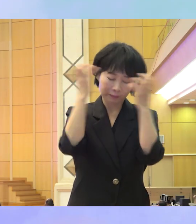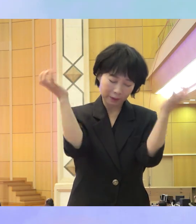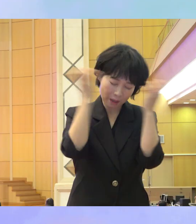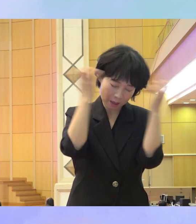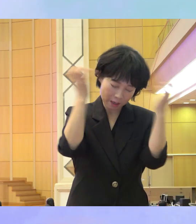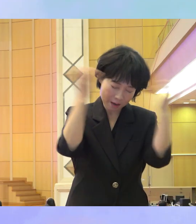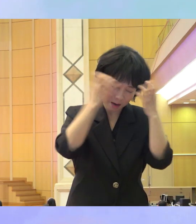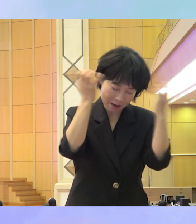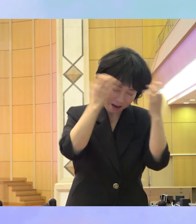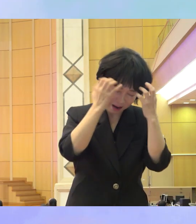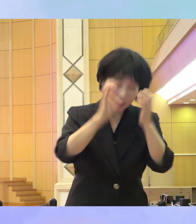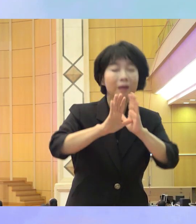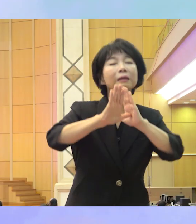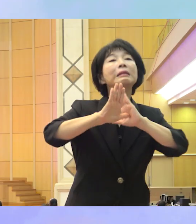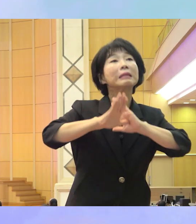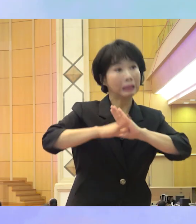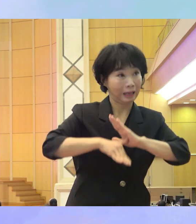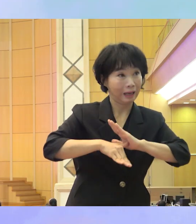괴로울 때